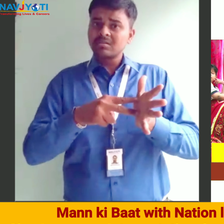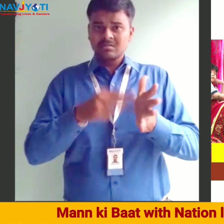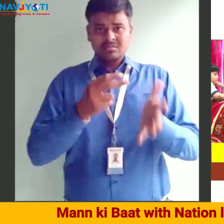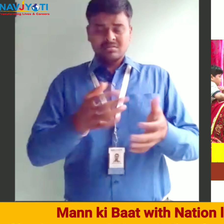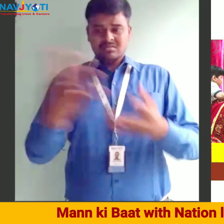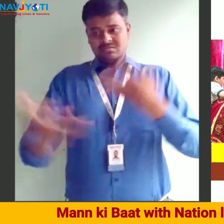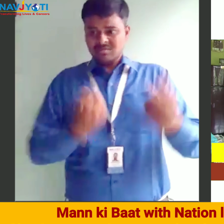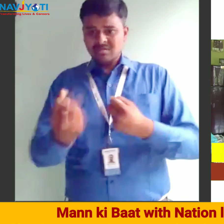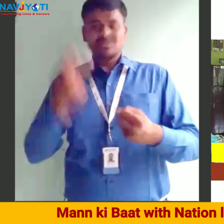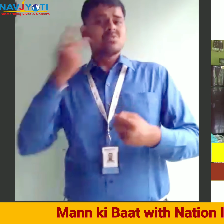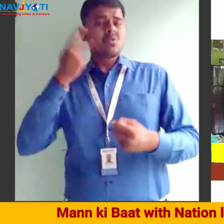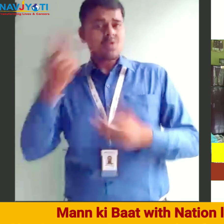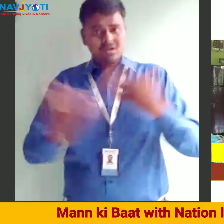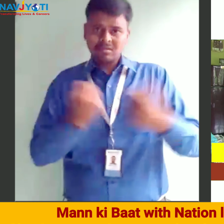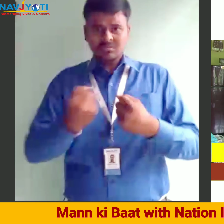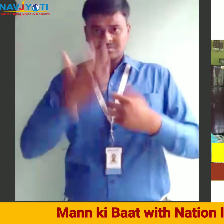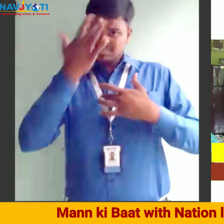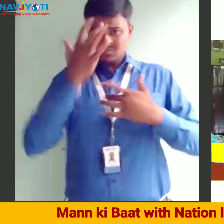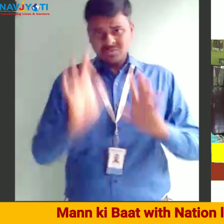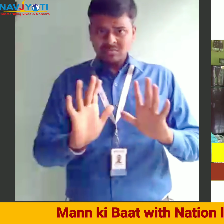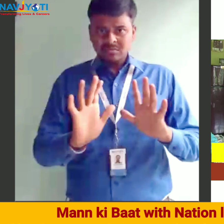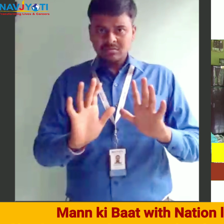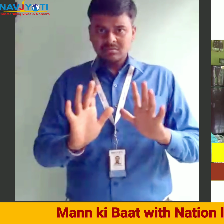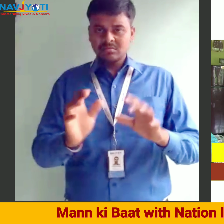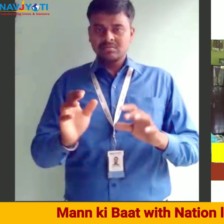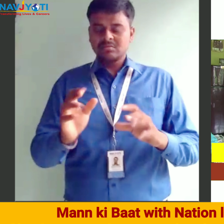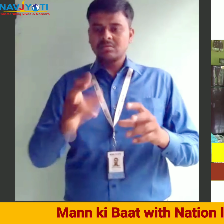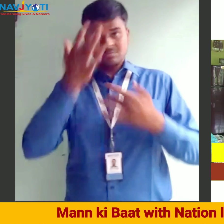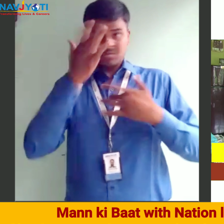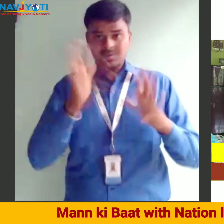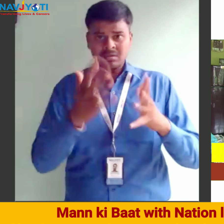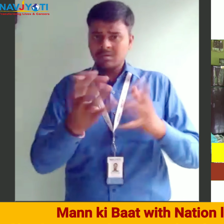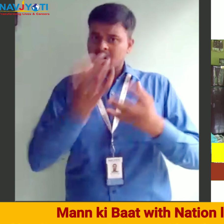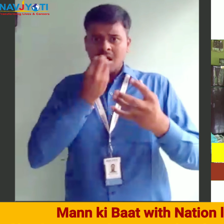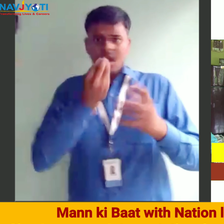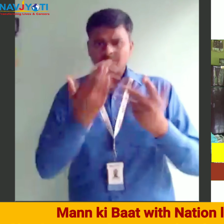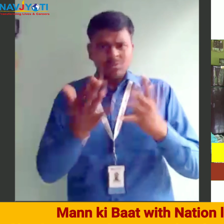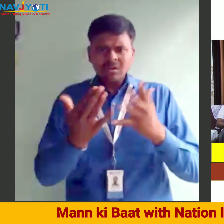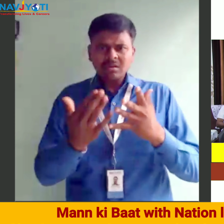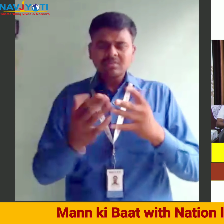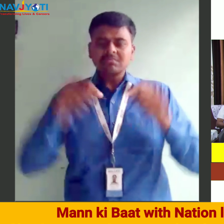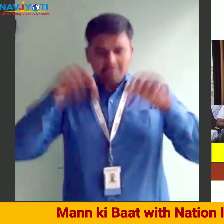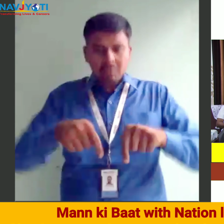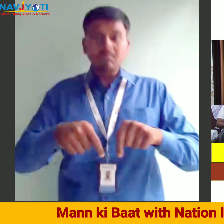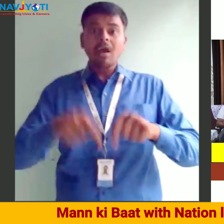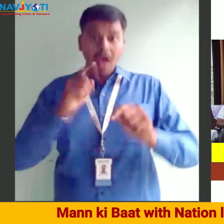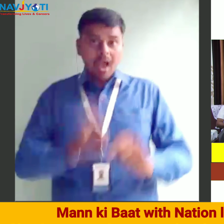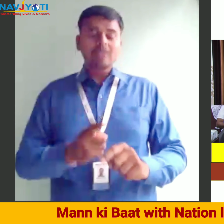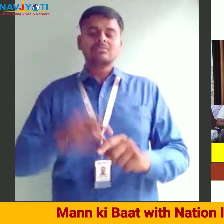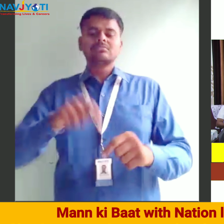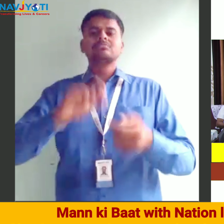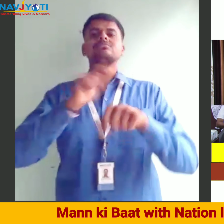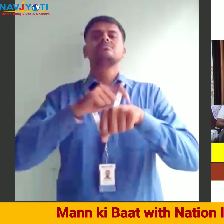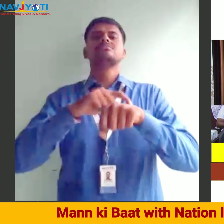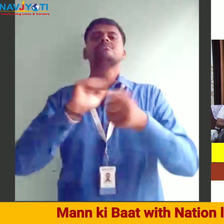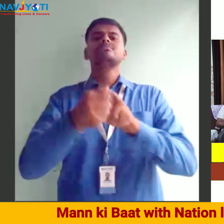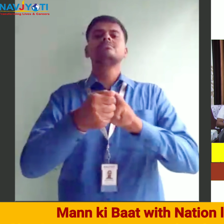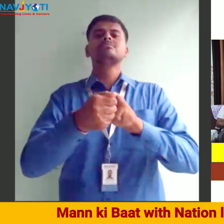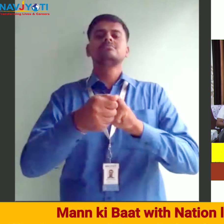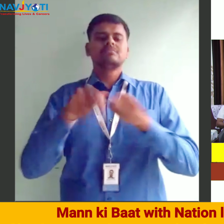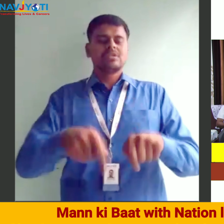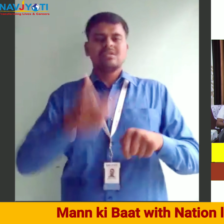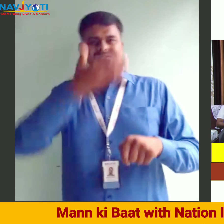फल मतलब बीमारी में ही खाया जाता है, ऐसी एक धारणा बनी हुई थी। हालांकि समय बदला